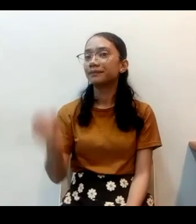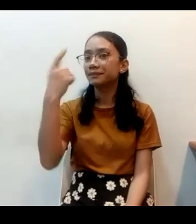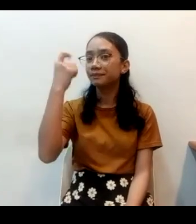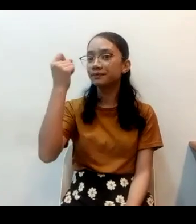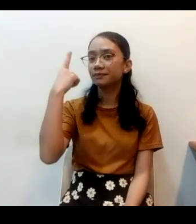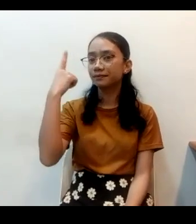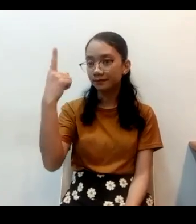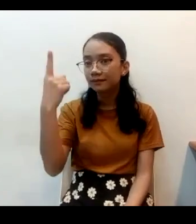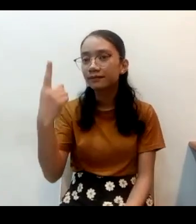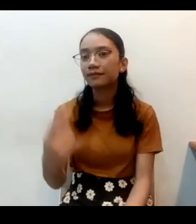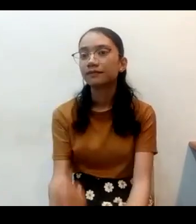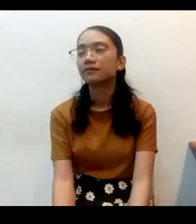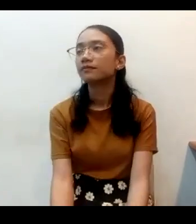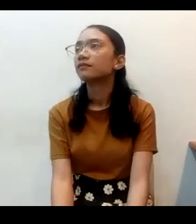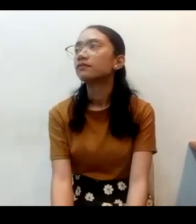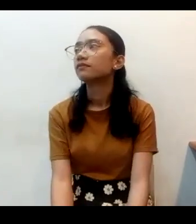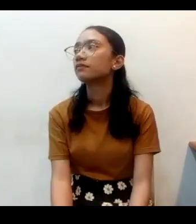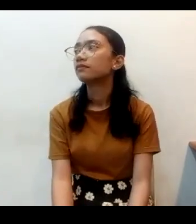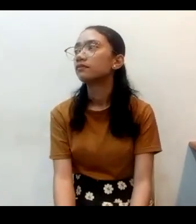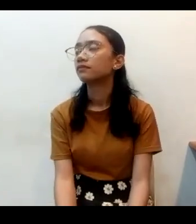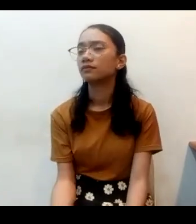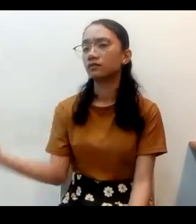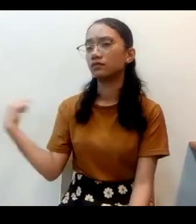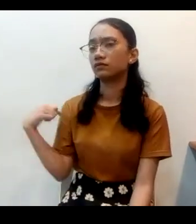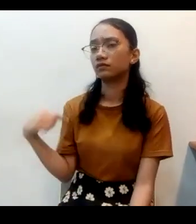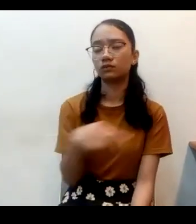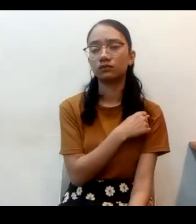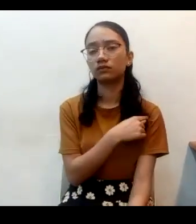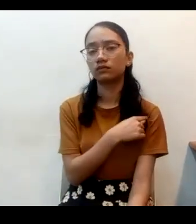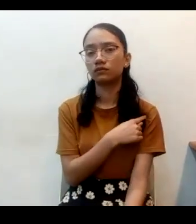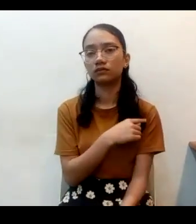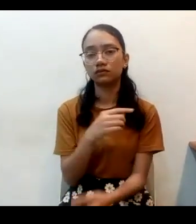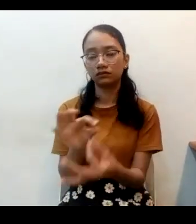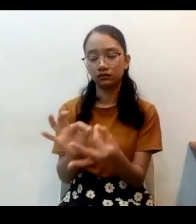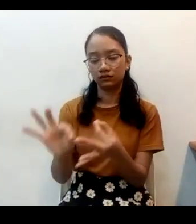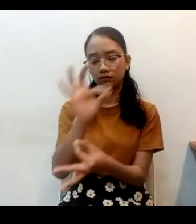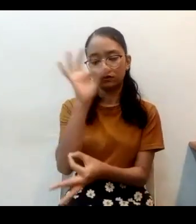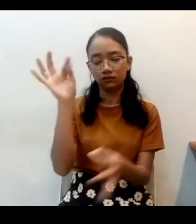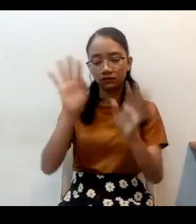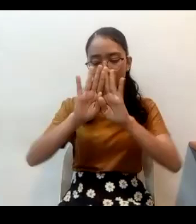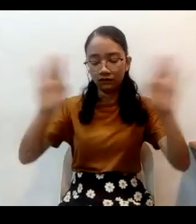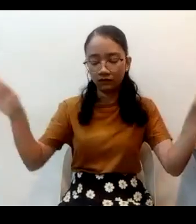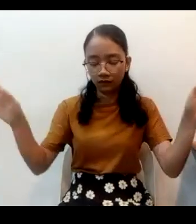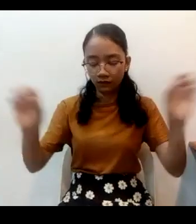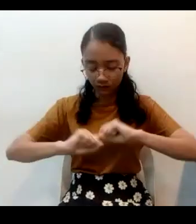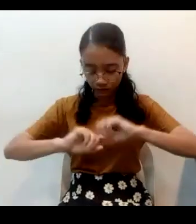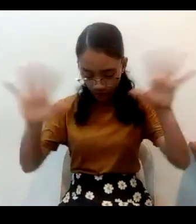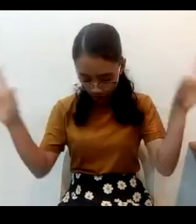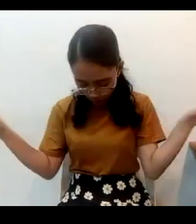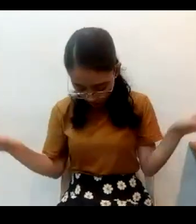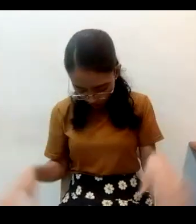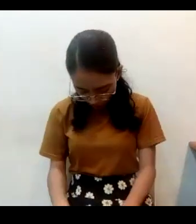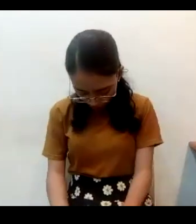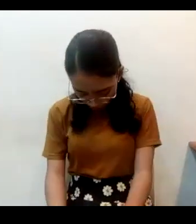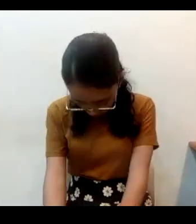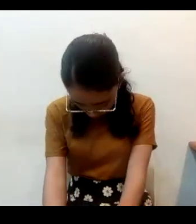po? Yes. Then how can our spiritual eyes be bright? Ngayon, paanong liliwanag muli yung